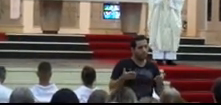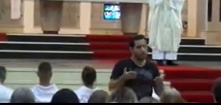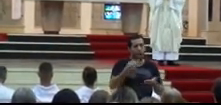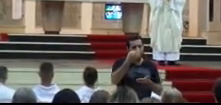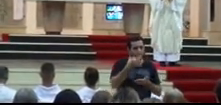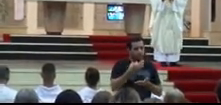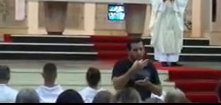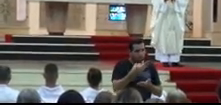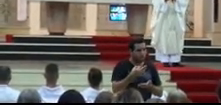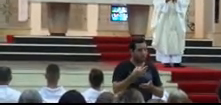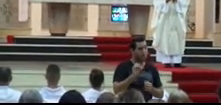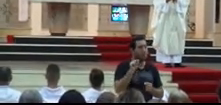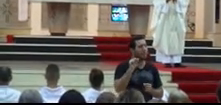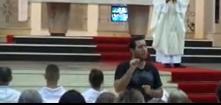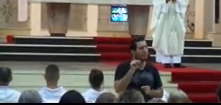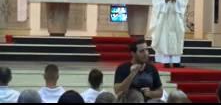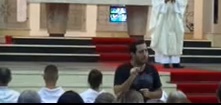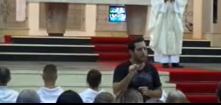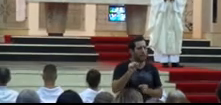Eucaristia é ação de graças.